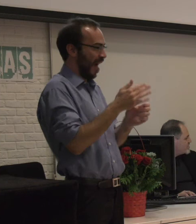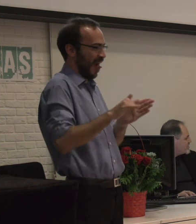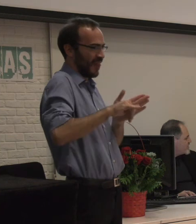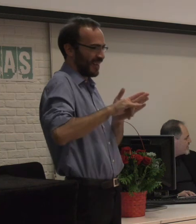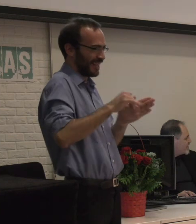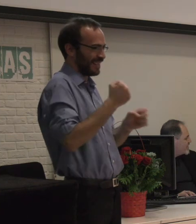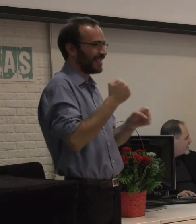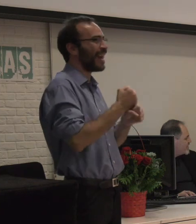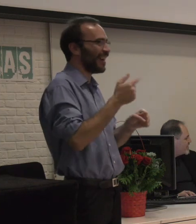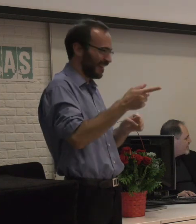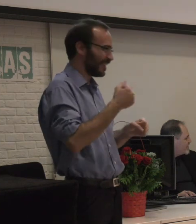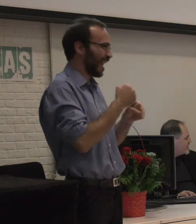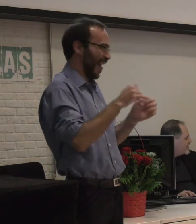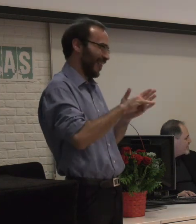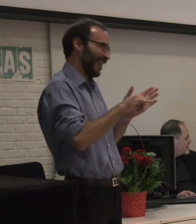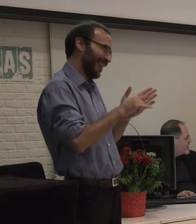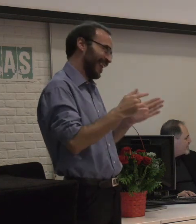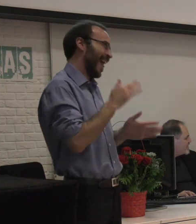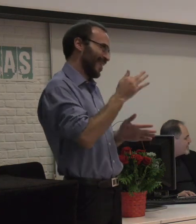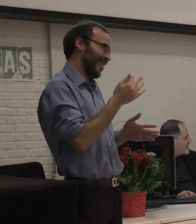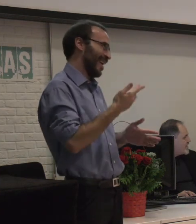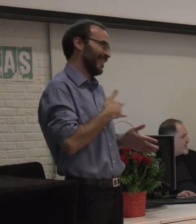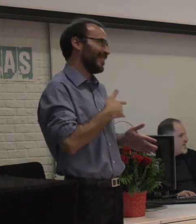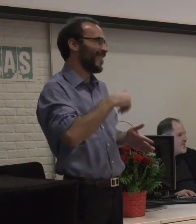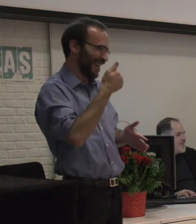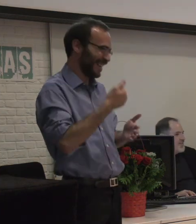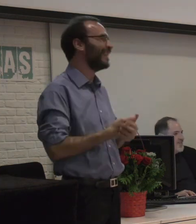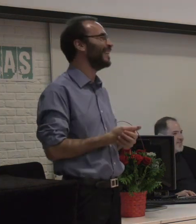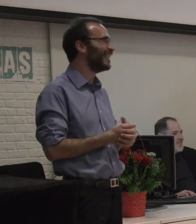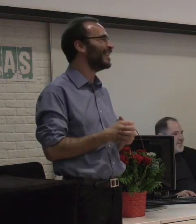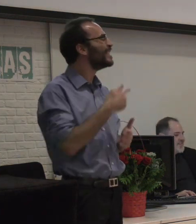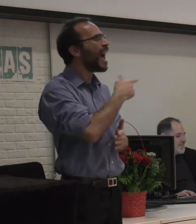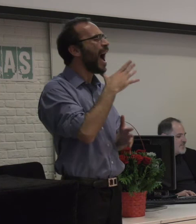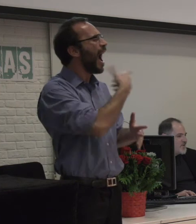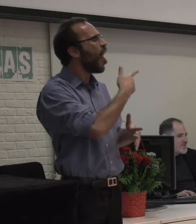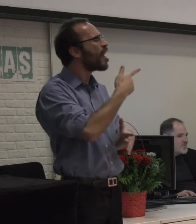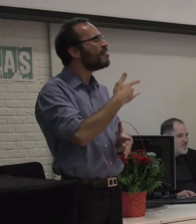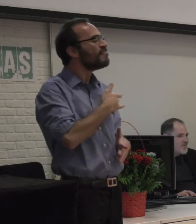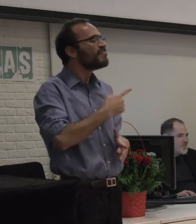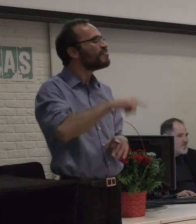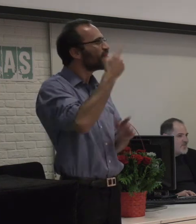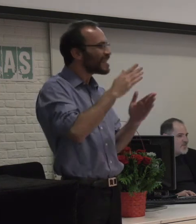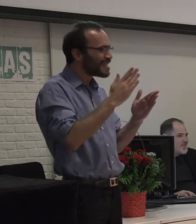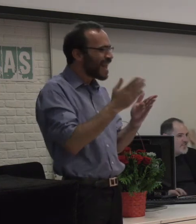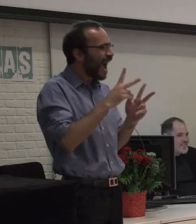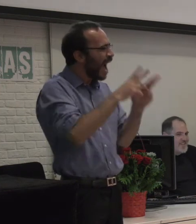pero ¿con qué capítulo te quedarías? Ay, bueno, esa es una pregunta muy difícil.